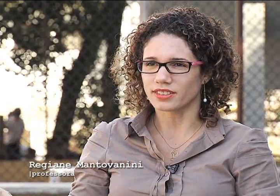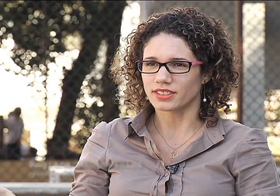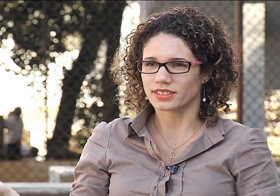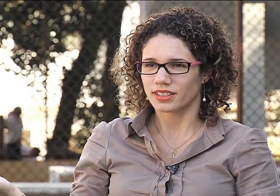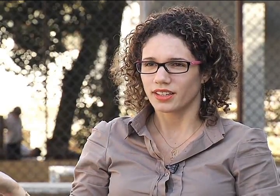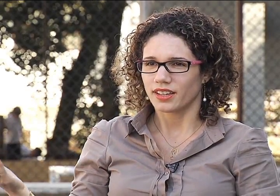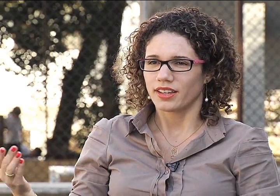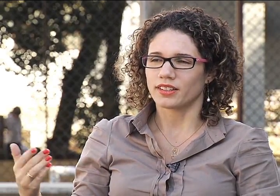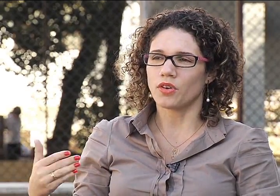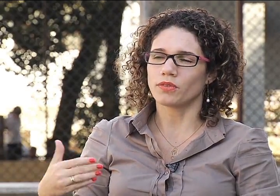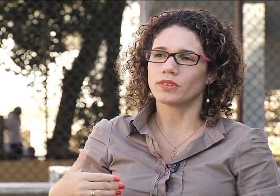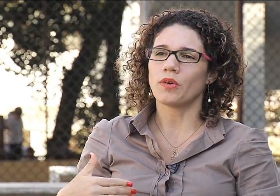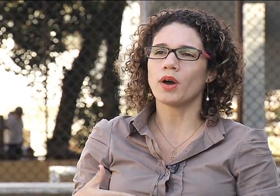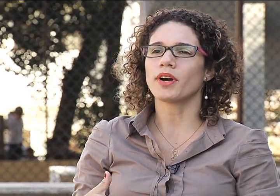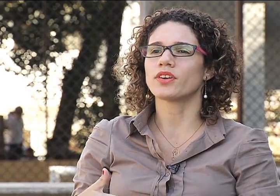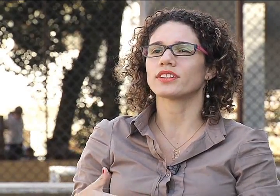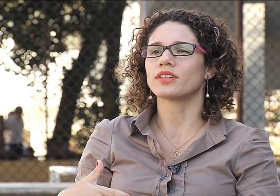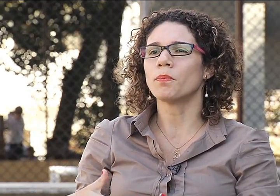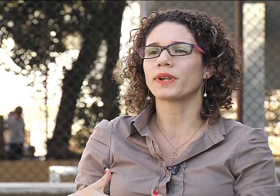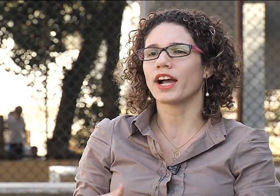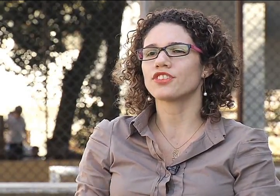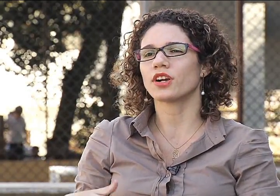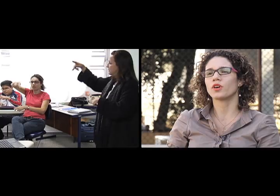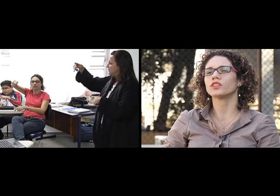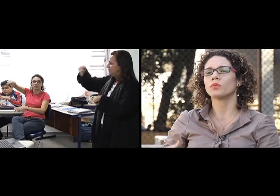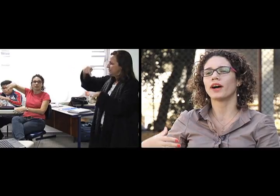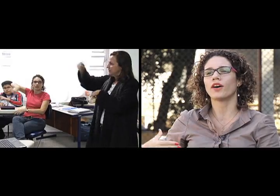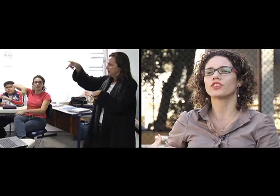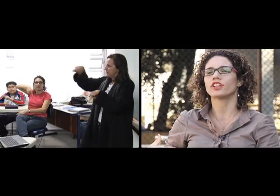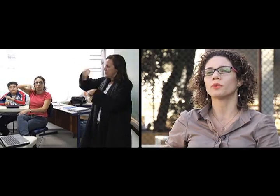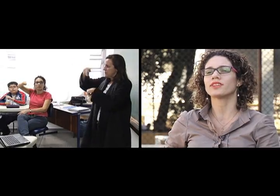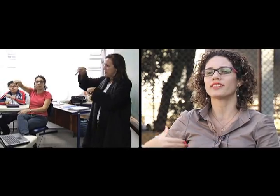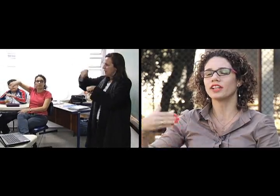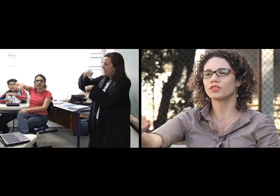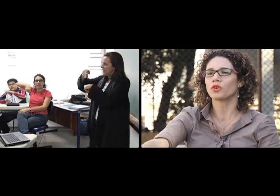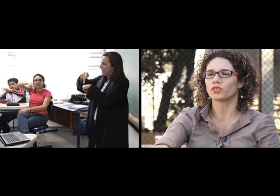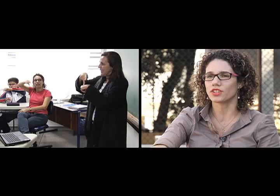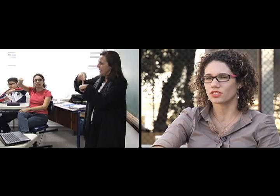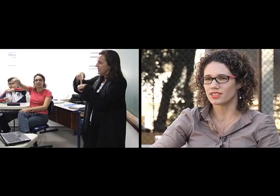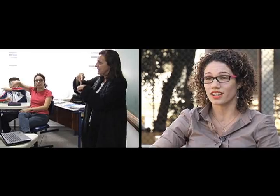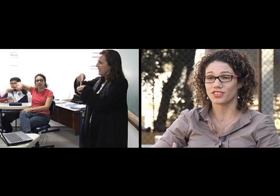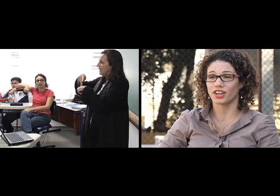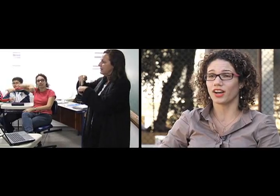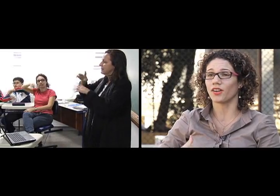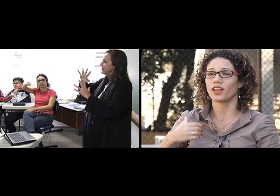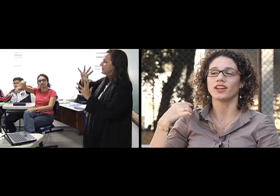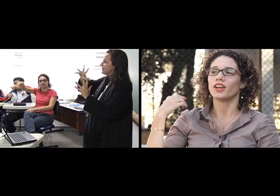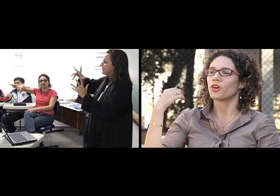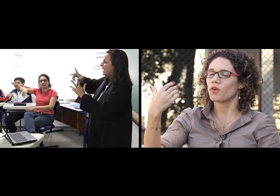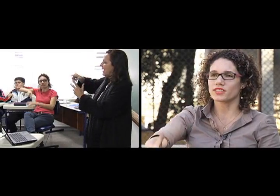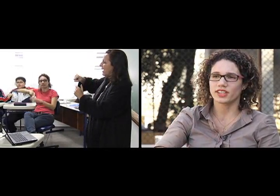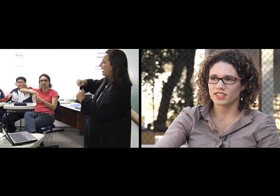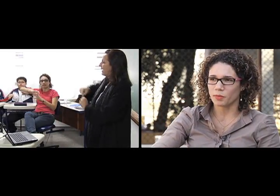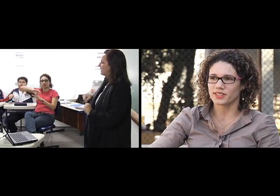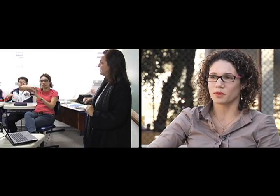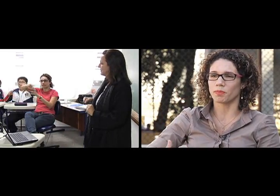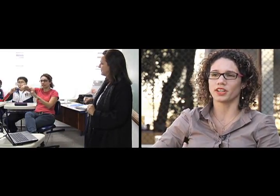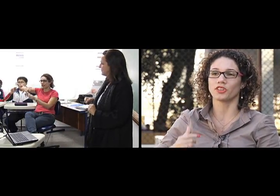crianças. Então, não é uma coisa tão prática quanto uma aula de Libras dentro do contexto da sala de aula, com as crianças participando,